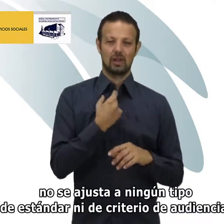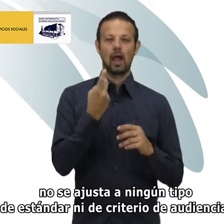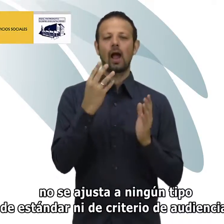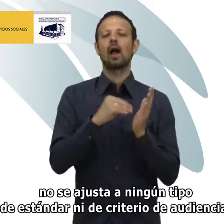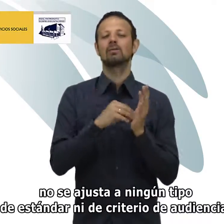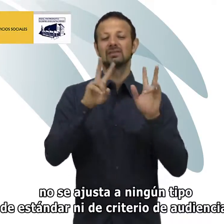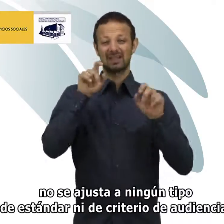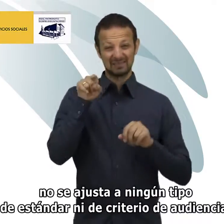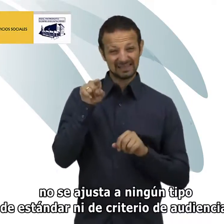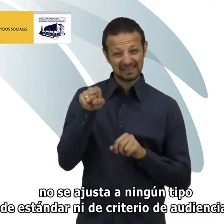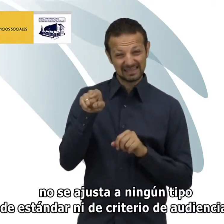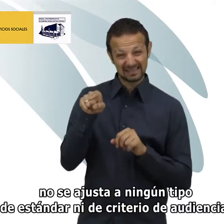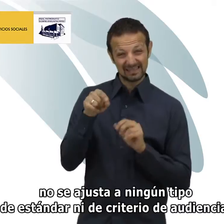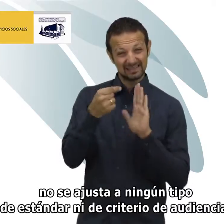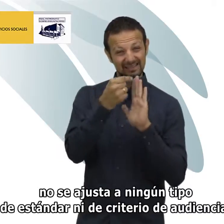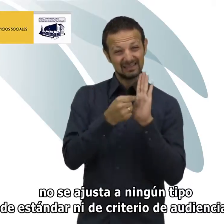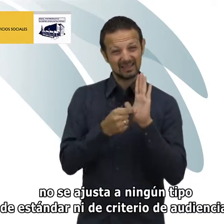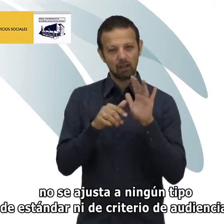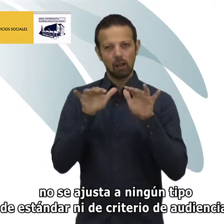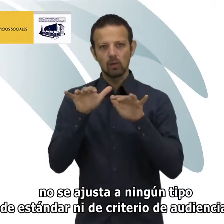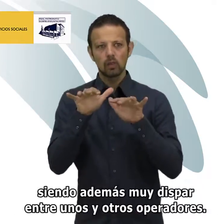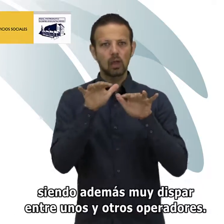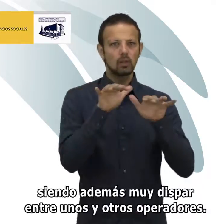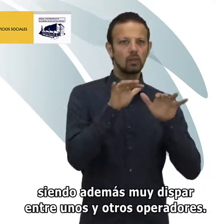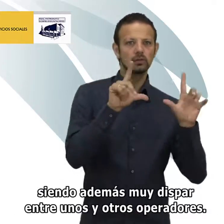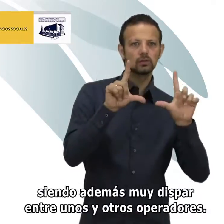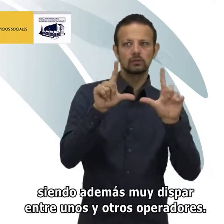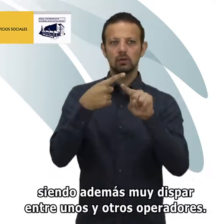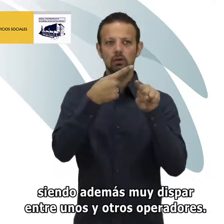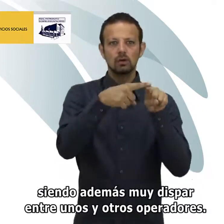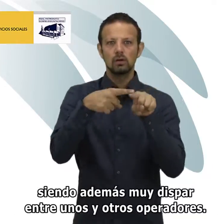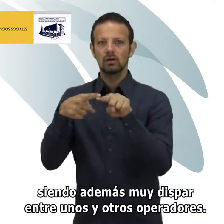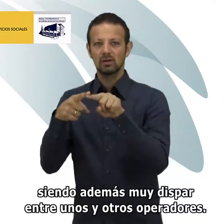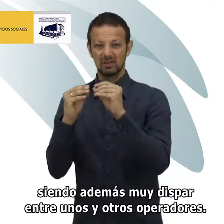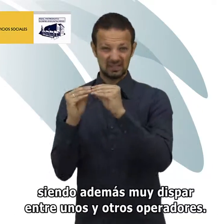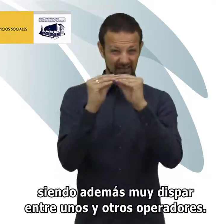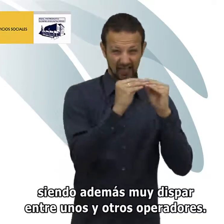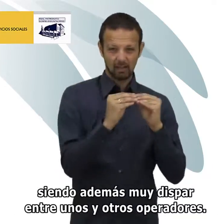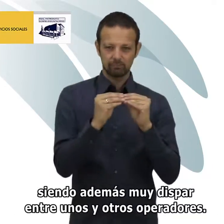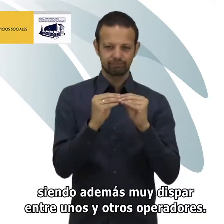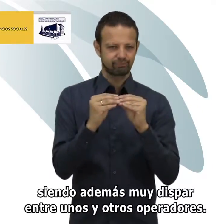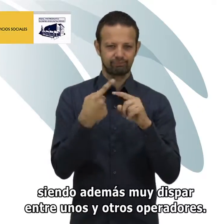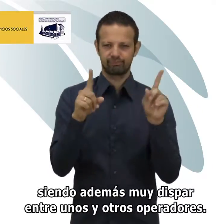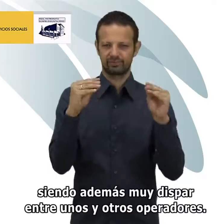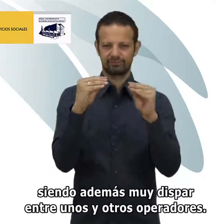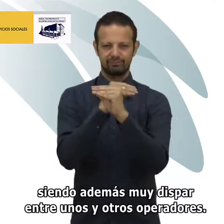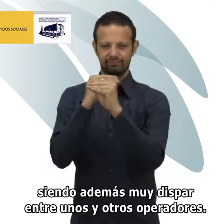ajusta a ningún tipo de estándar ni de criterio de audiencia. Siendo además muy dispar entre unos y otros